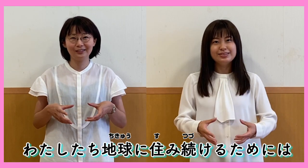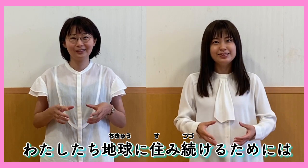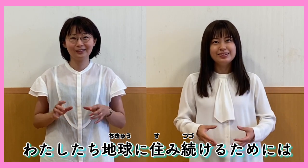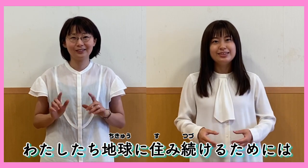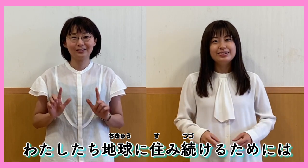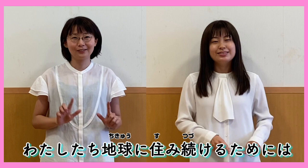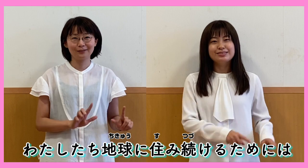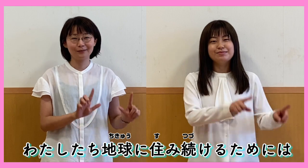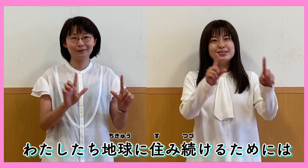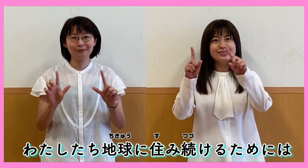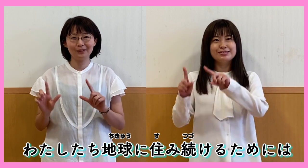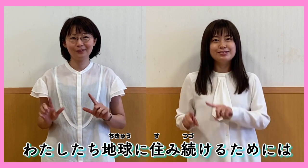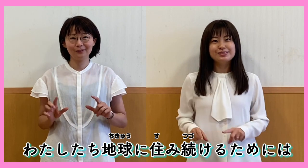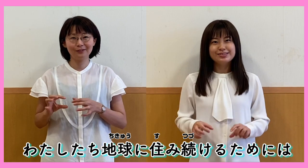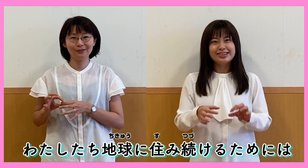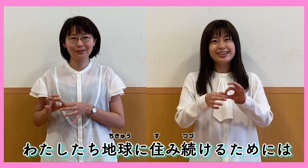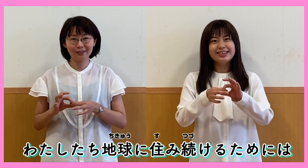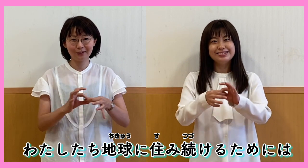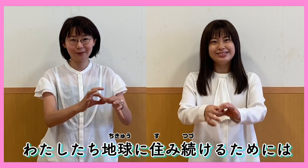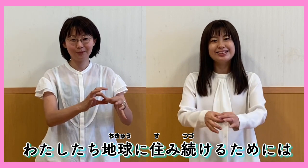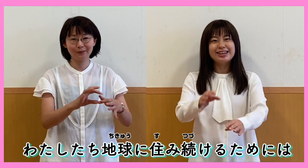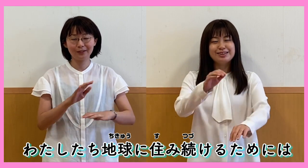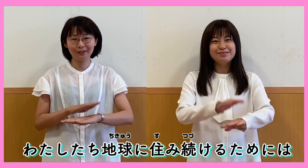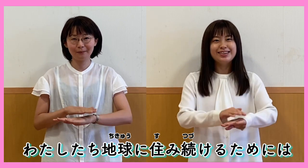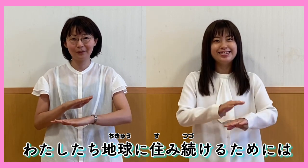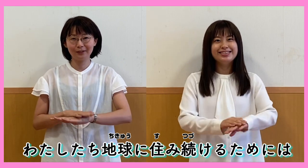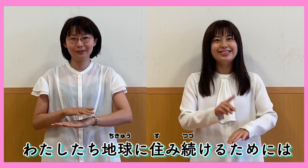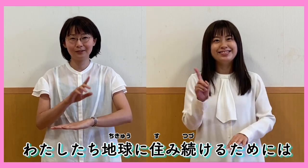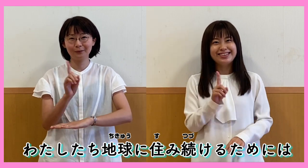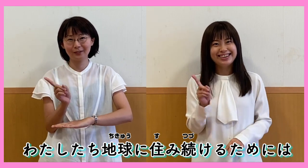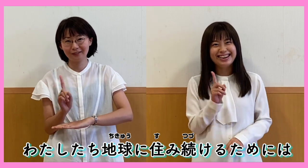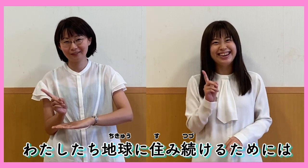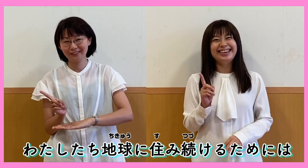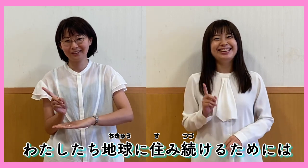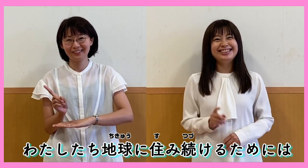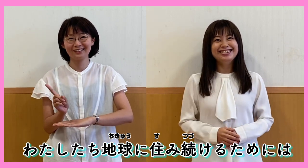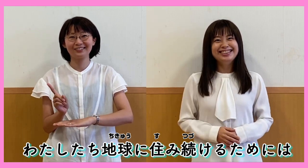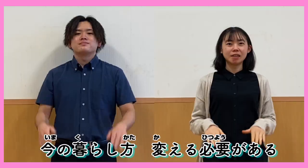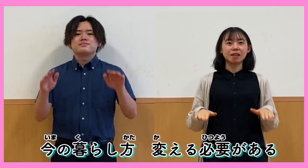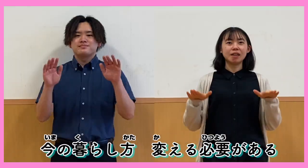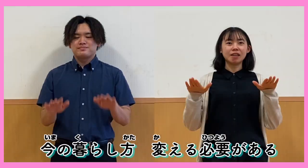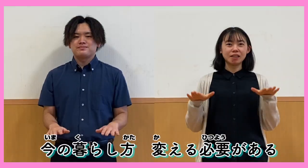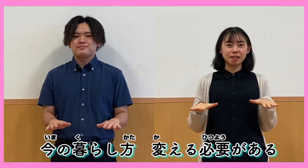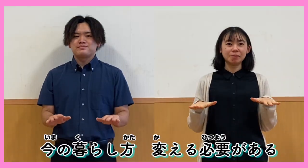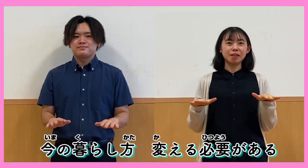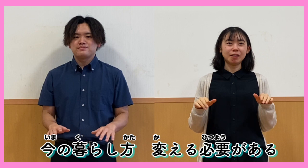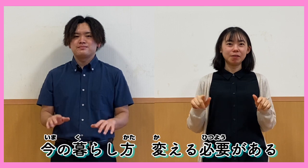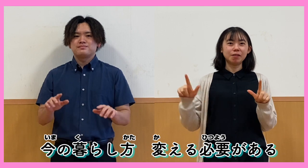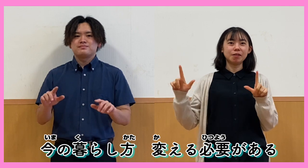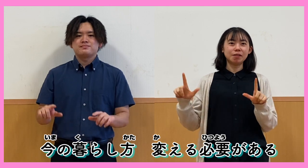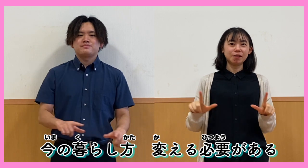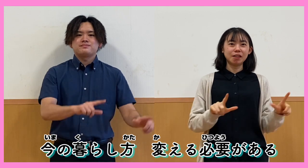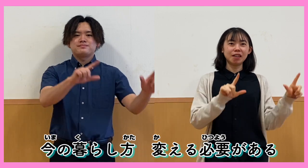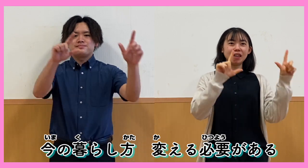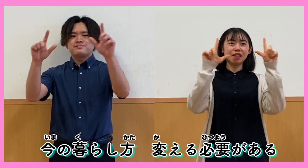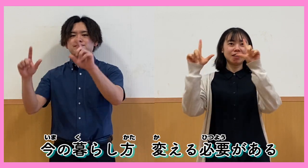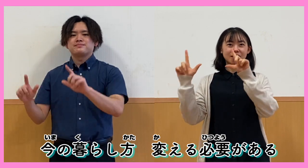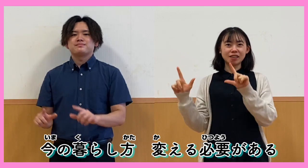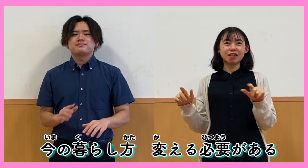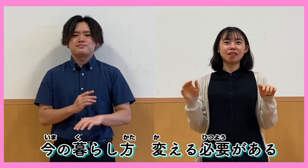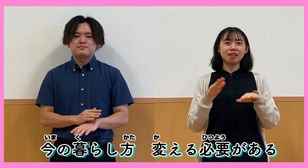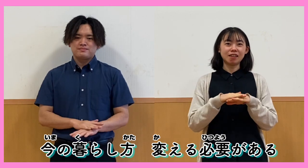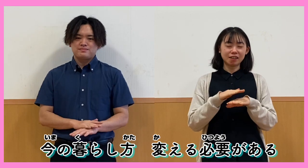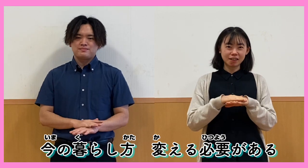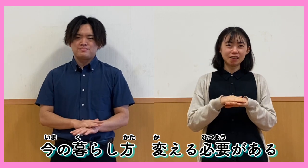に住み続けるためには今の暮ら